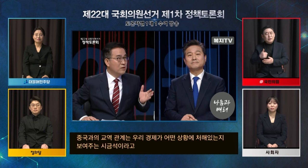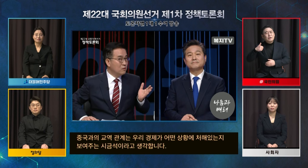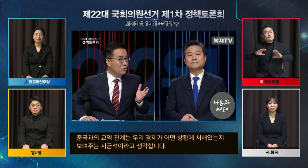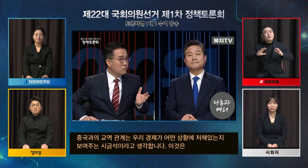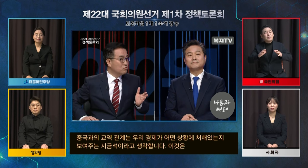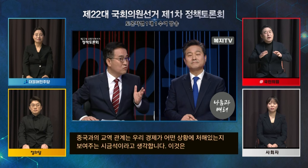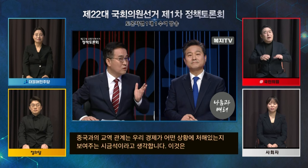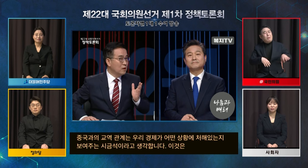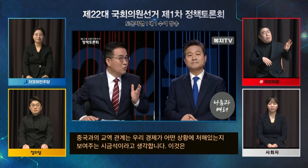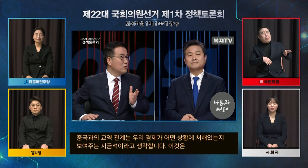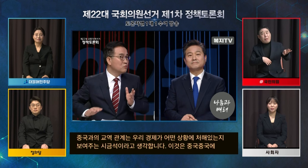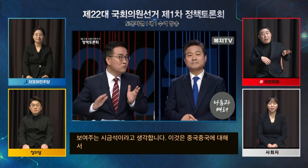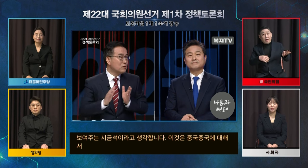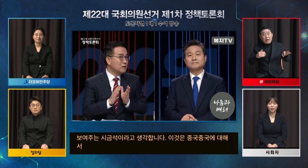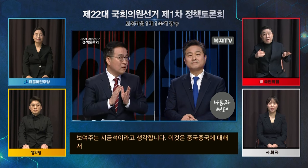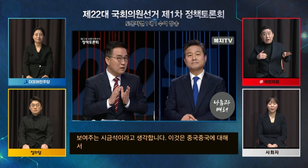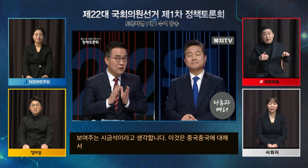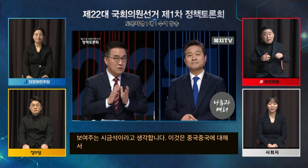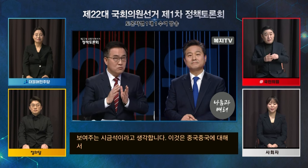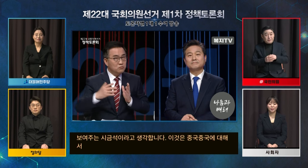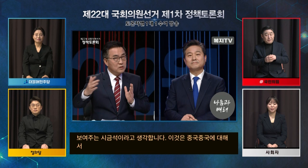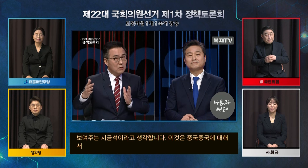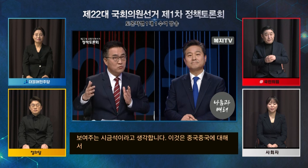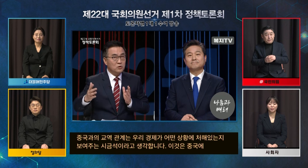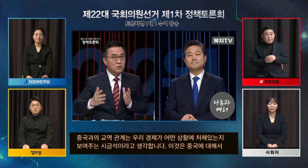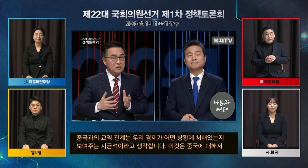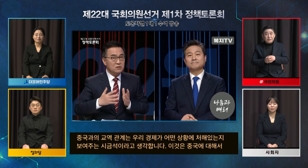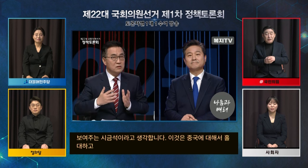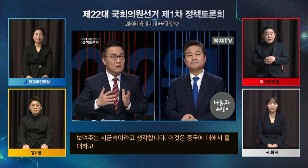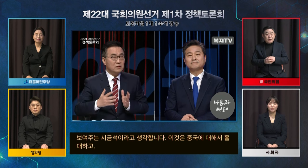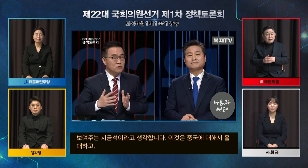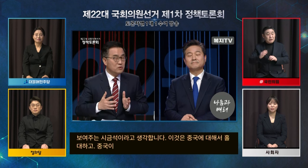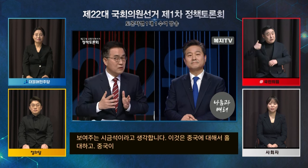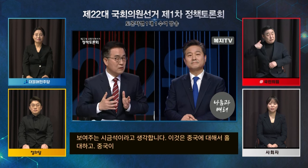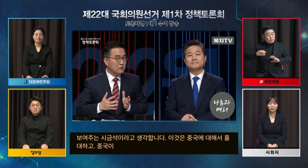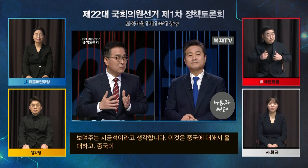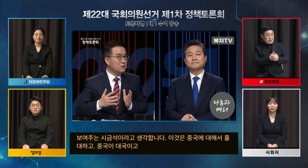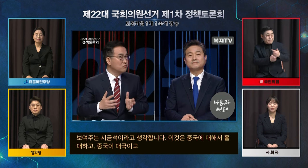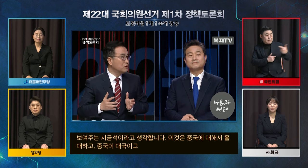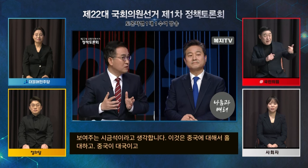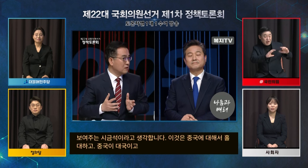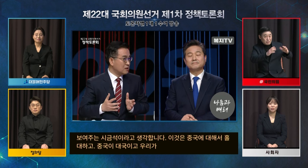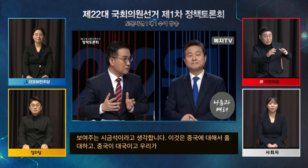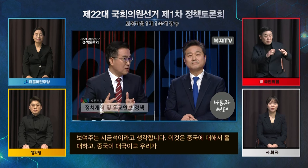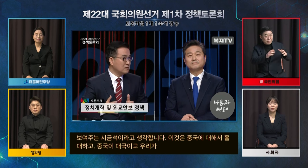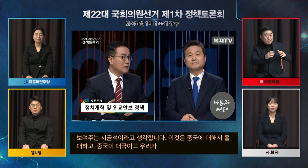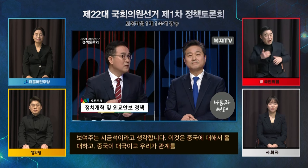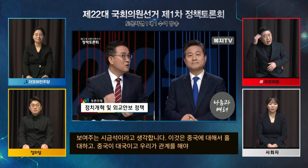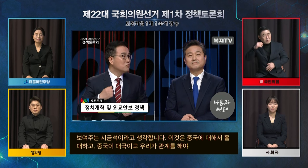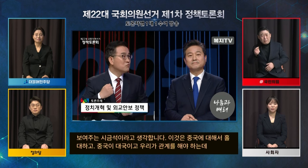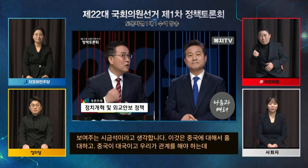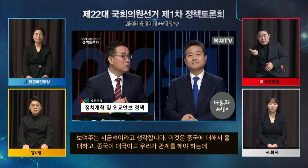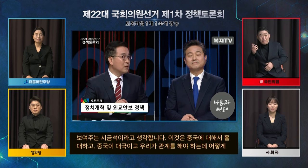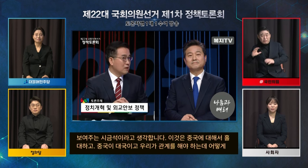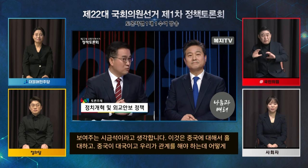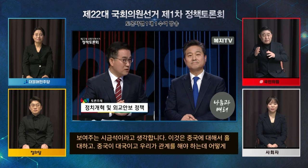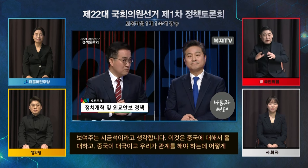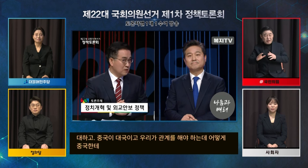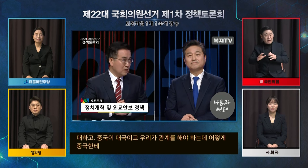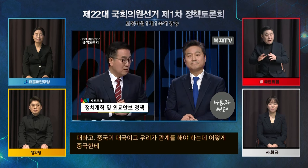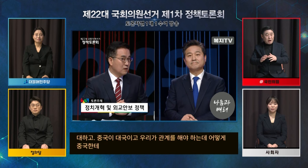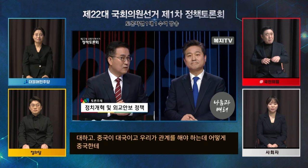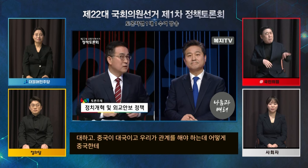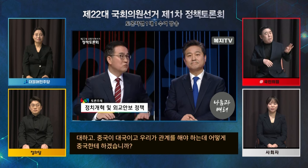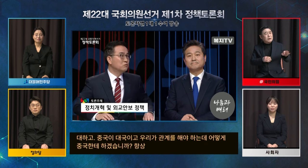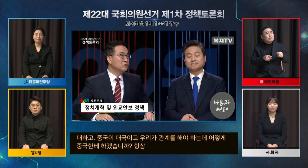대해서 홀대하고 중국을 우리는 중국한테 중국이 대국이고 우리가 설린 관계를 유지해야 되는데 어떻게 중국한테 그렇게 하겠습니까? 항상 중국하고 잘하려고